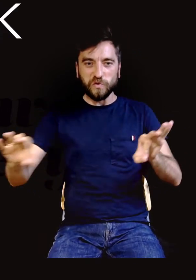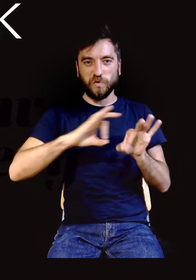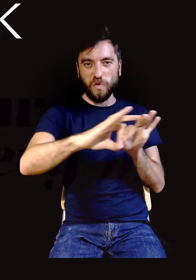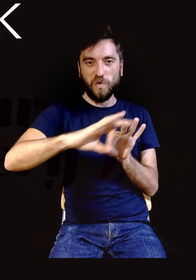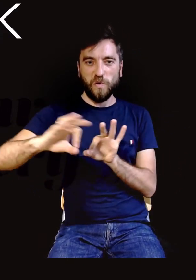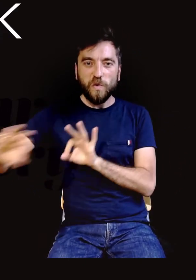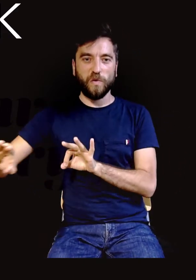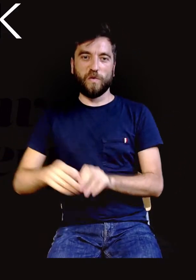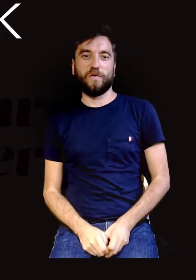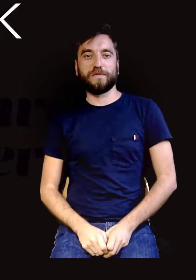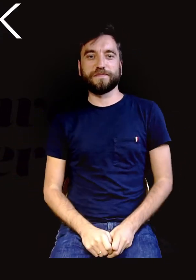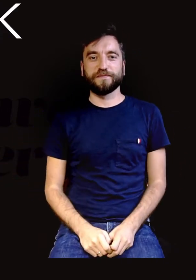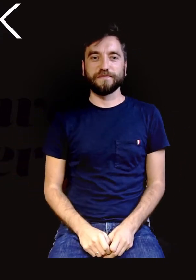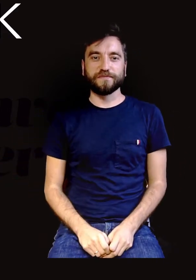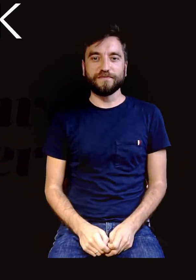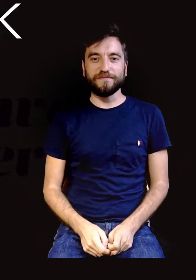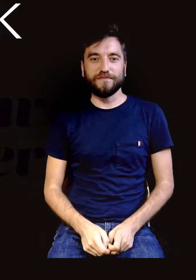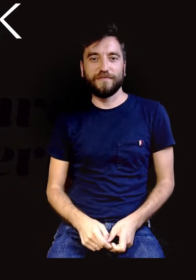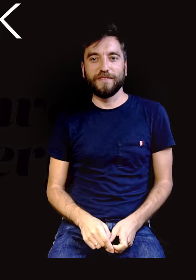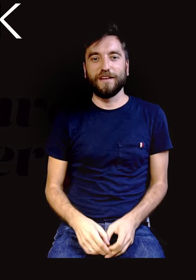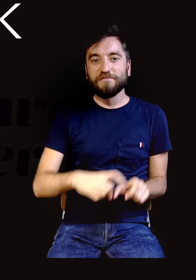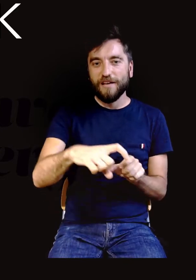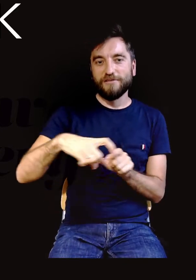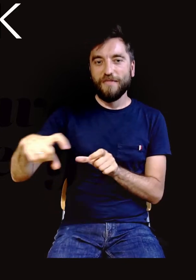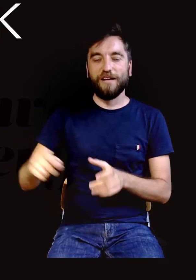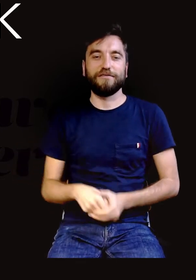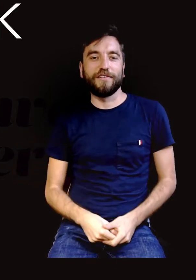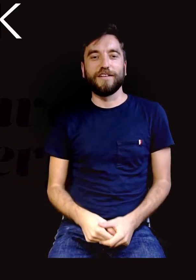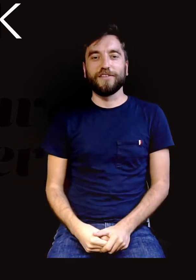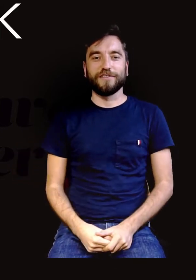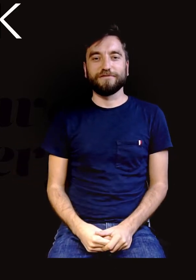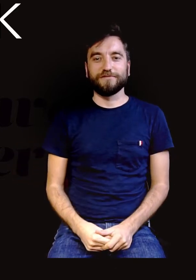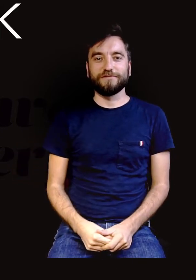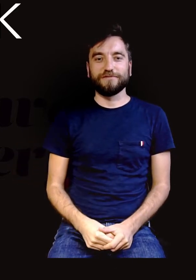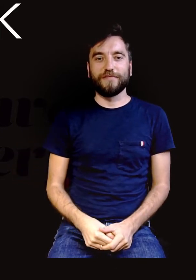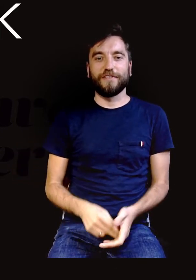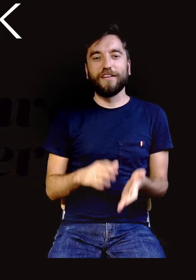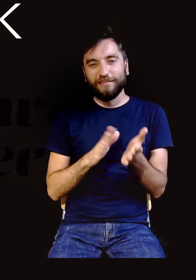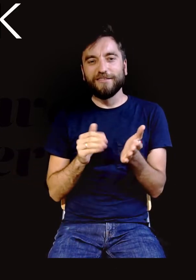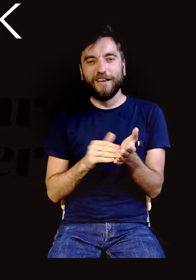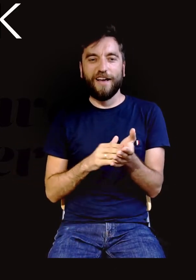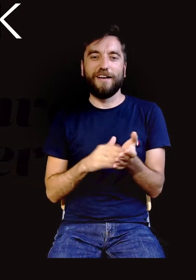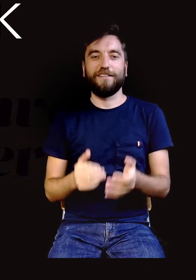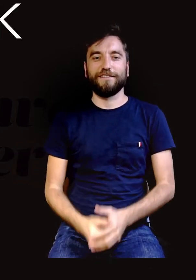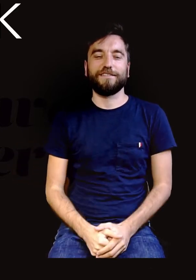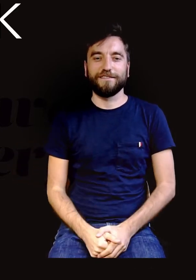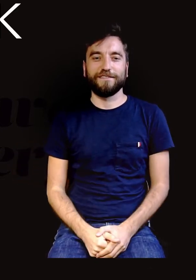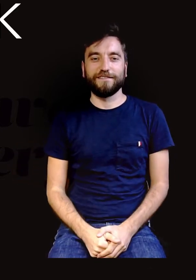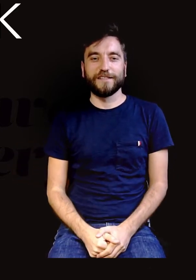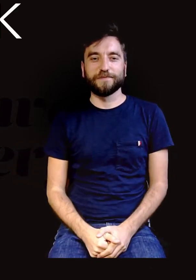jakiegoś parcianego sznura, po prostu jakiejś takiej taśmy, więc to było wszystko dosyć mocno